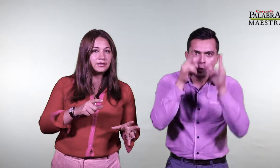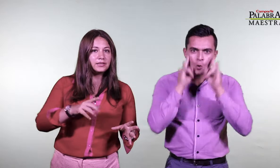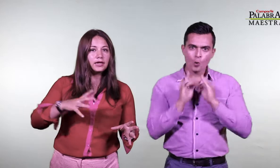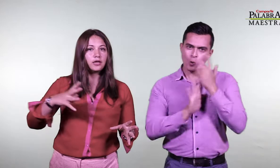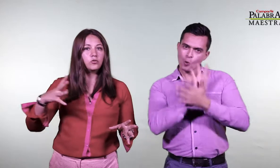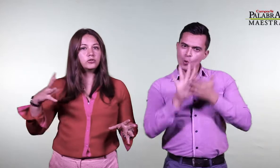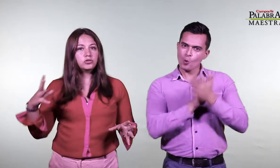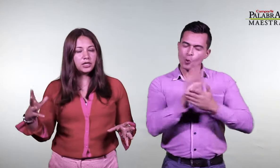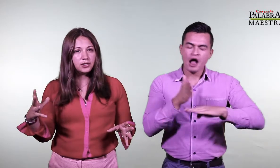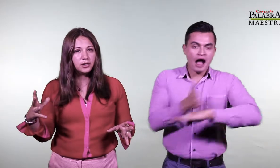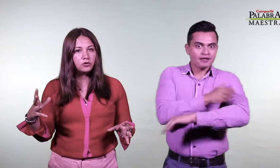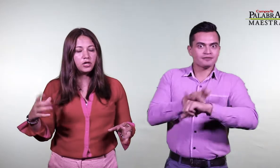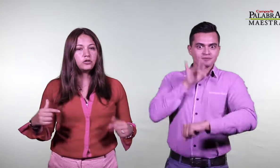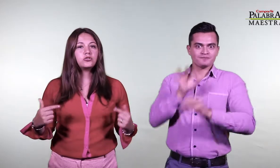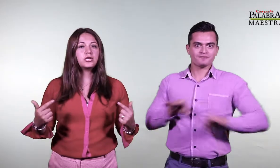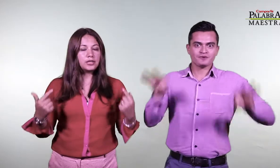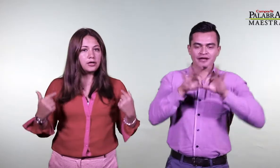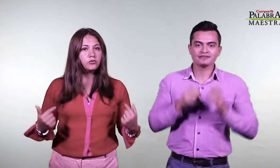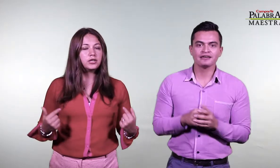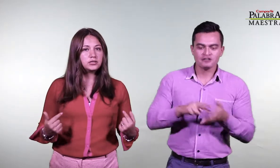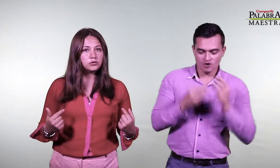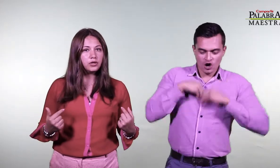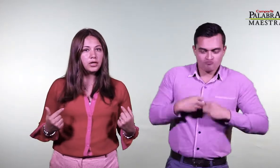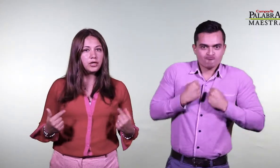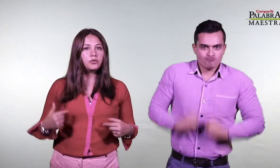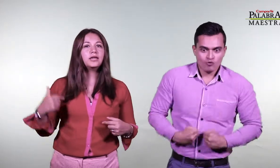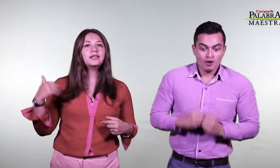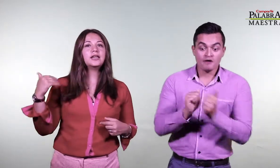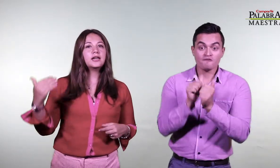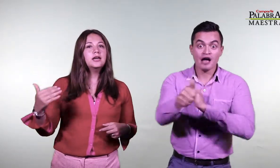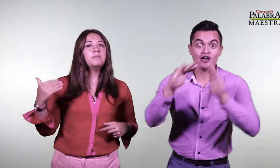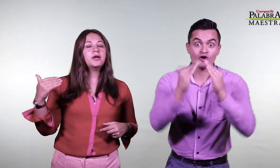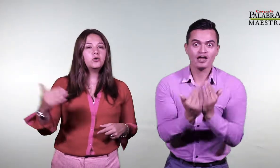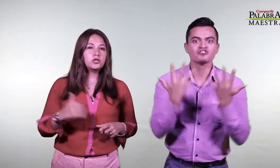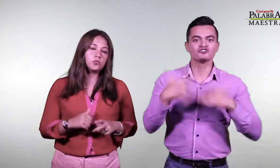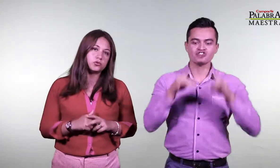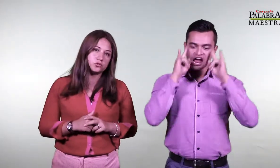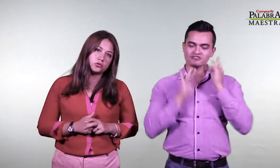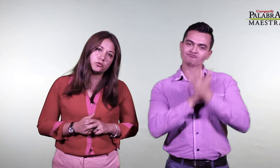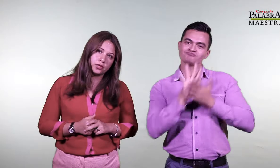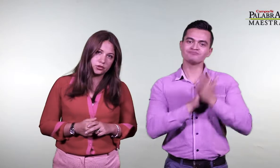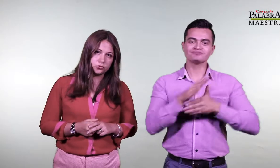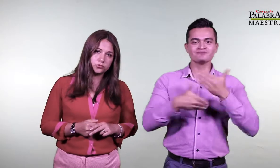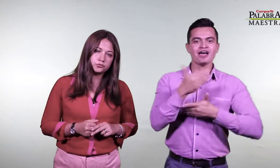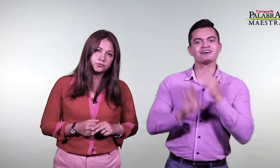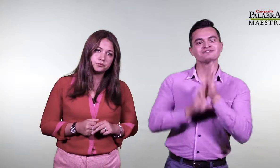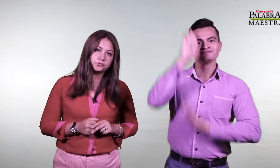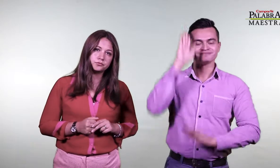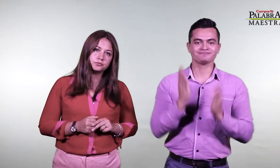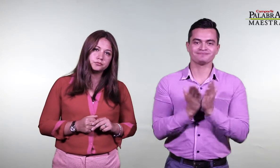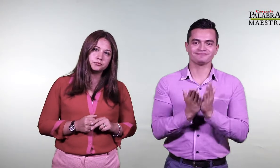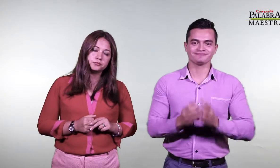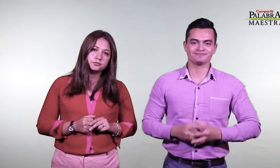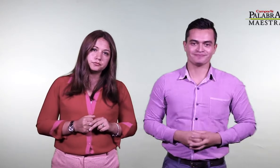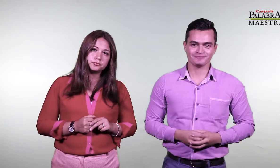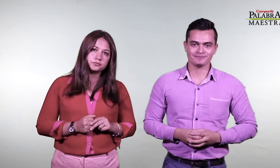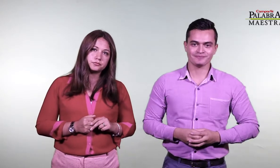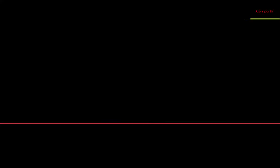va a garantizar que cuando lleguen al colegio ya tengan un acceso a la lengua y tener mejores procesos educativos.